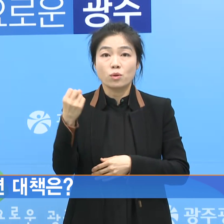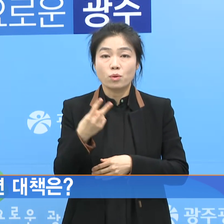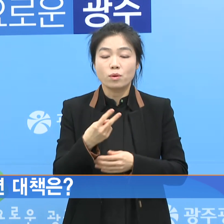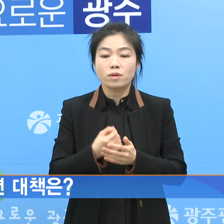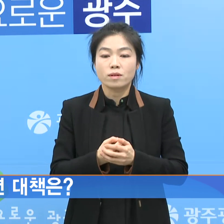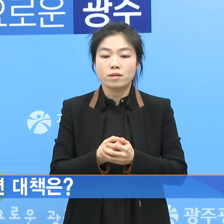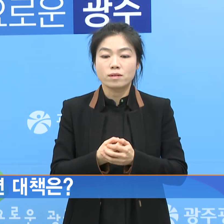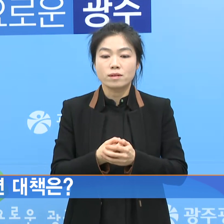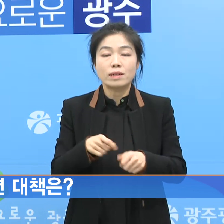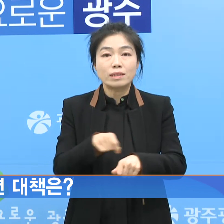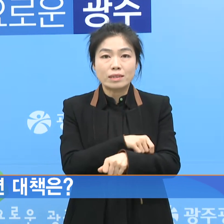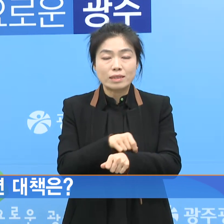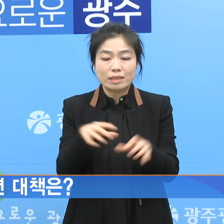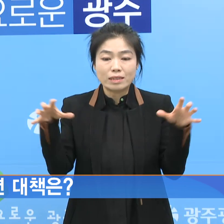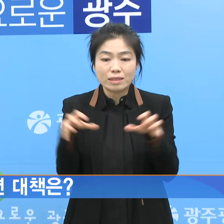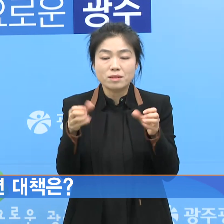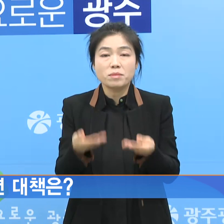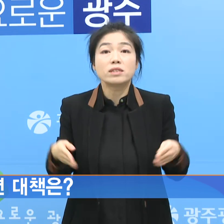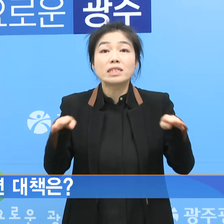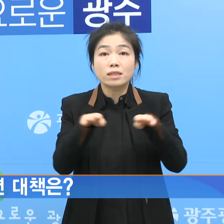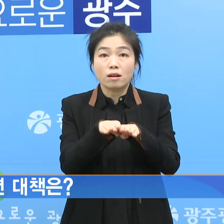그 집합시설